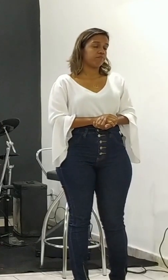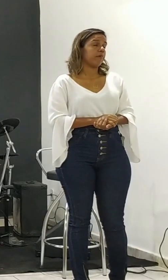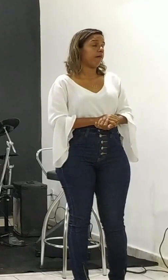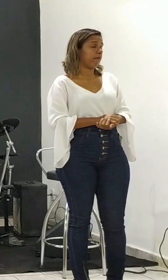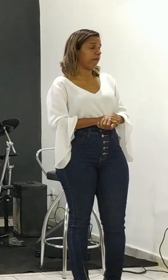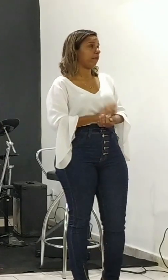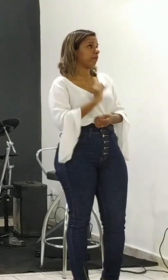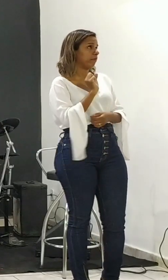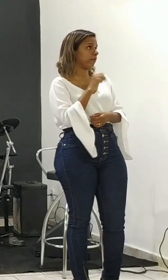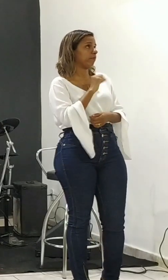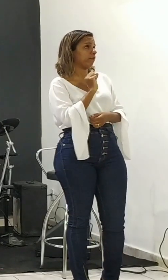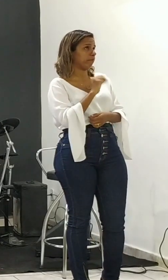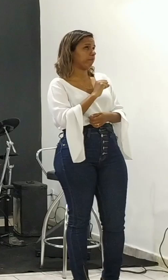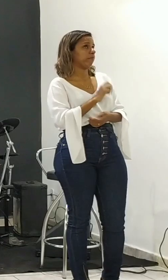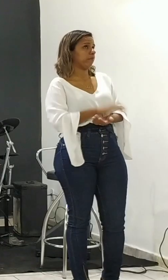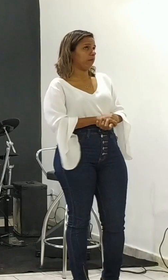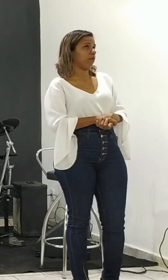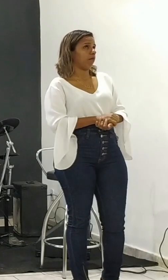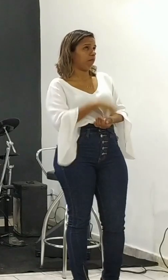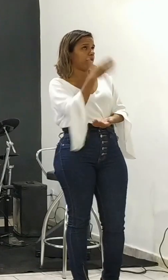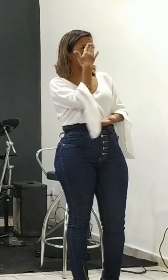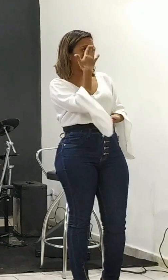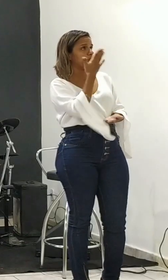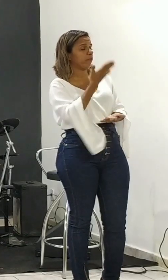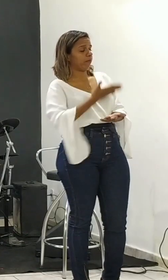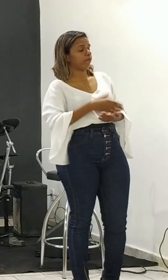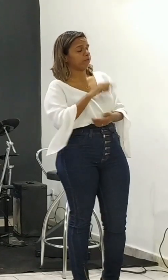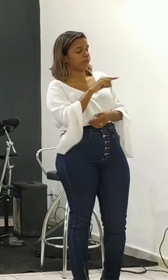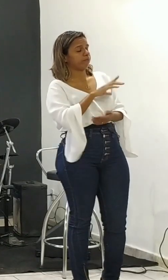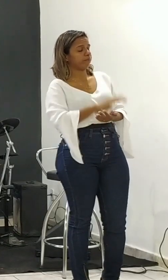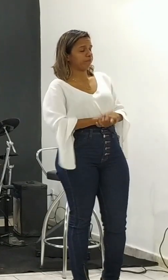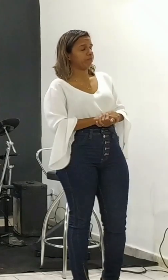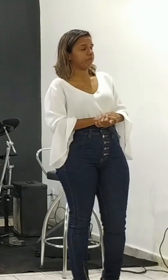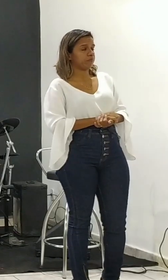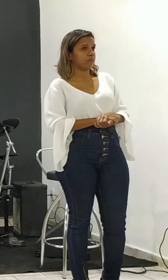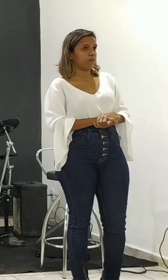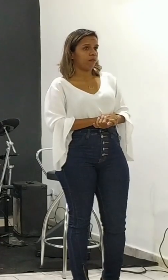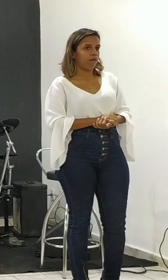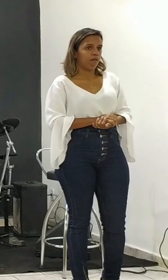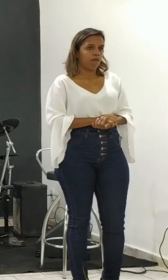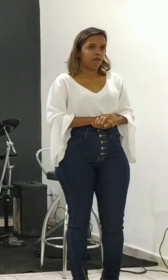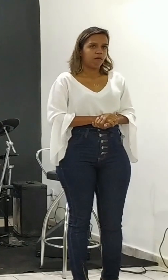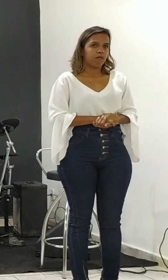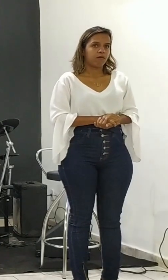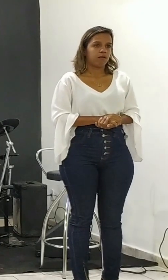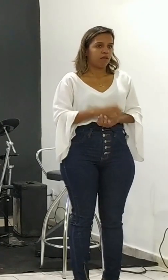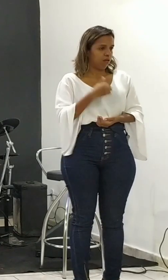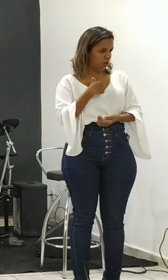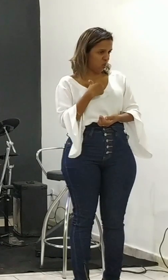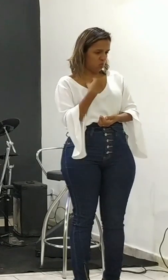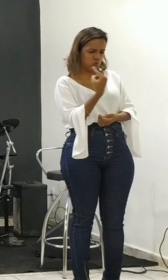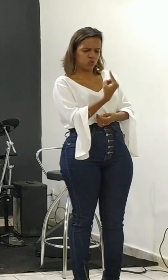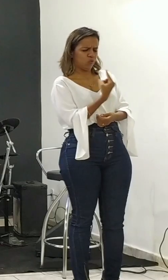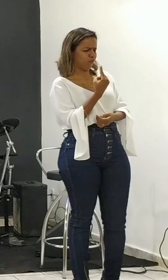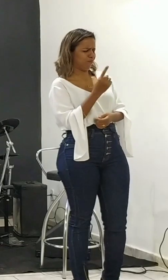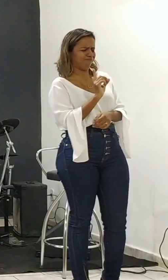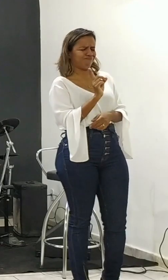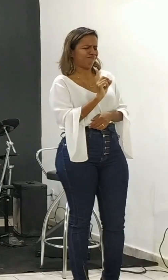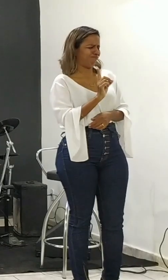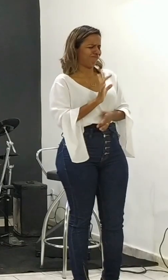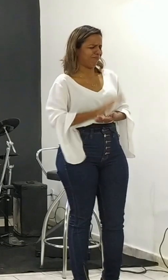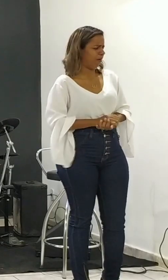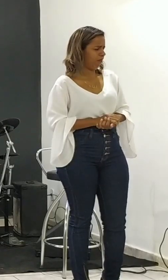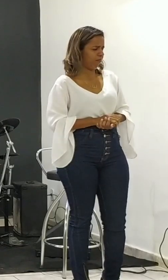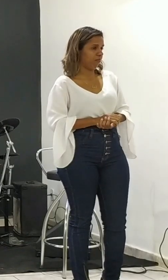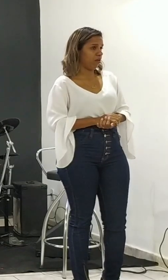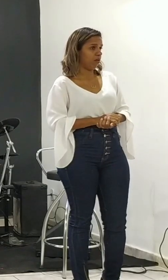Ah, tá. Vou tentar acreditar na senhora. Pois eu não estou só. E